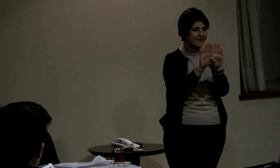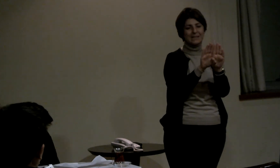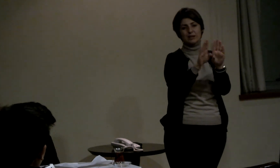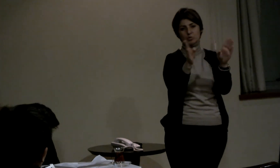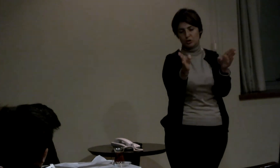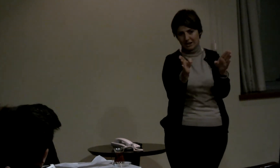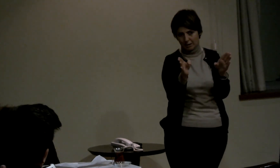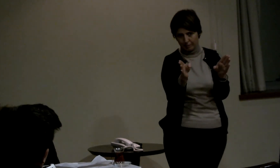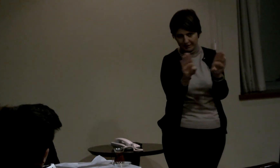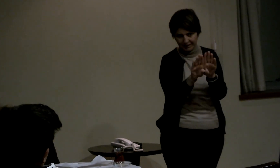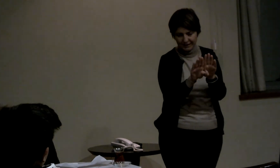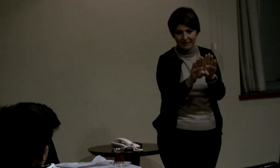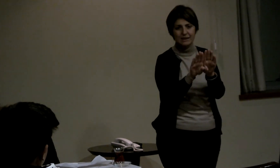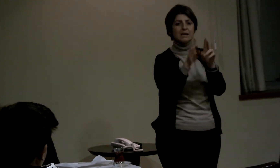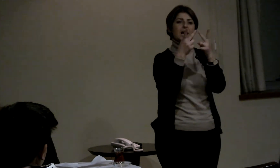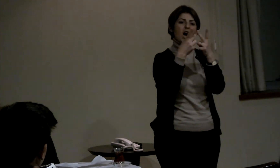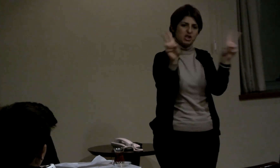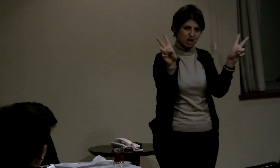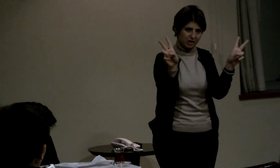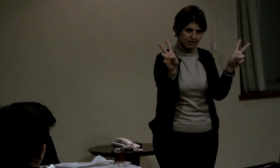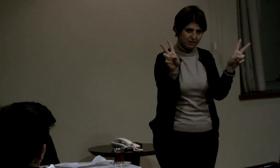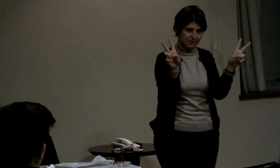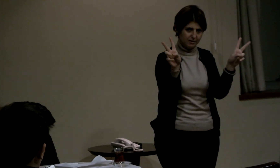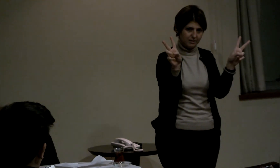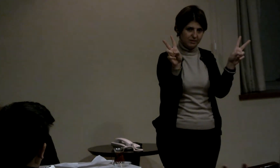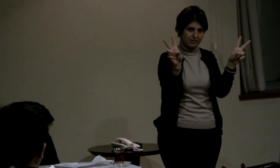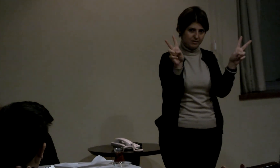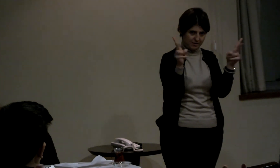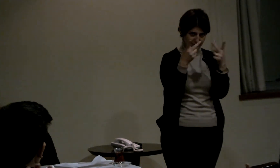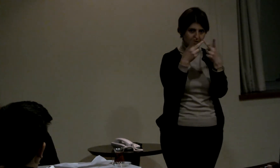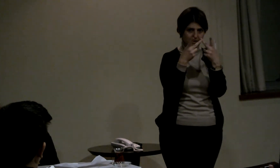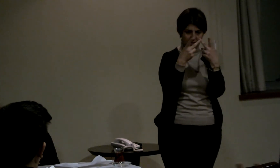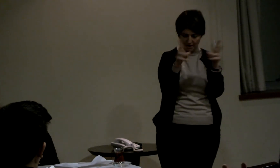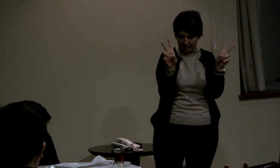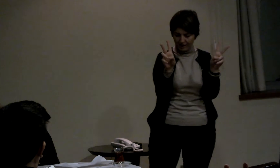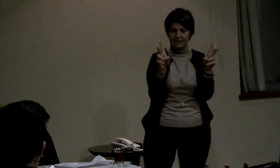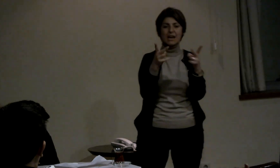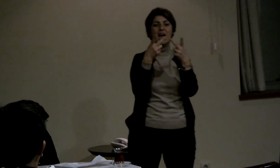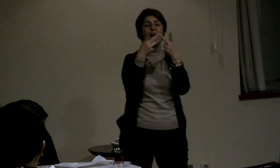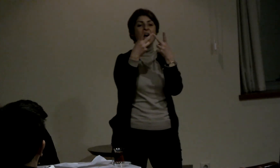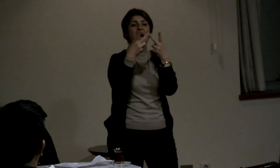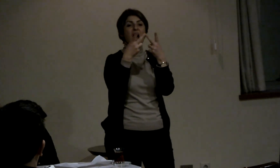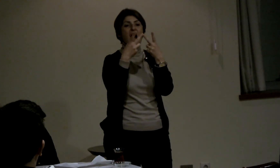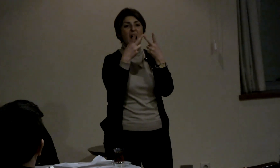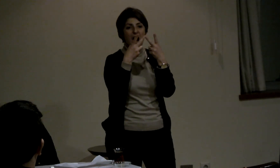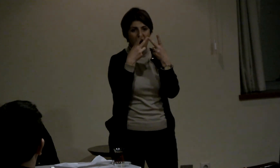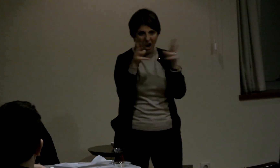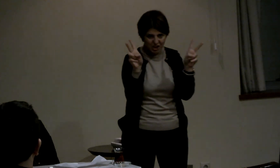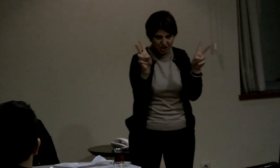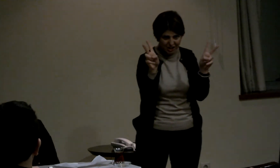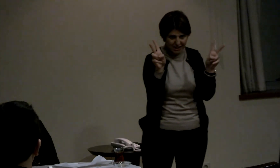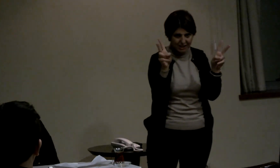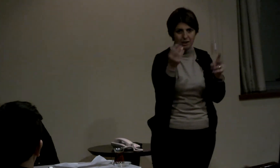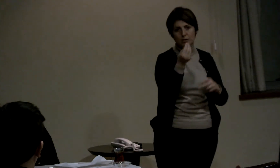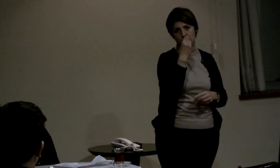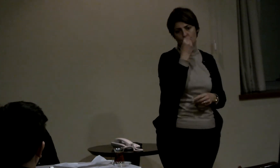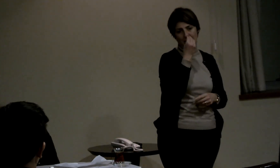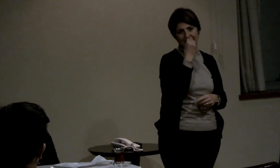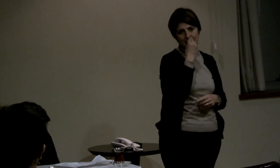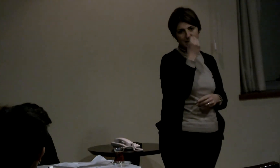da dükkan kapalı. Açık. Evet. Aynen. Açık büfe. Yemek